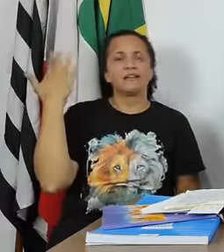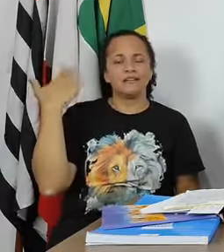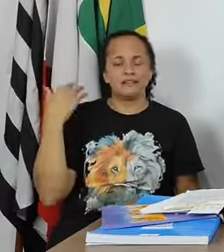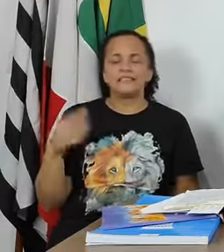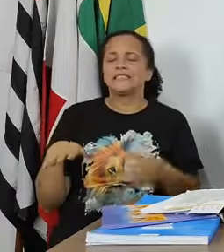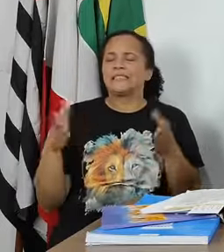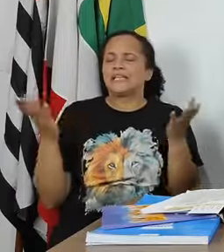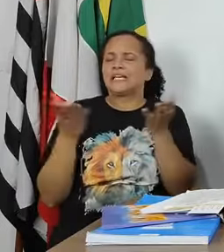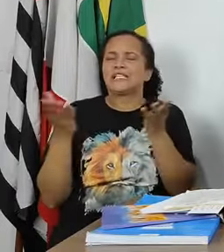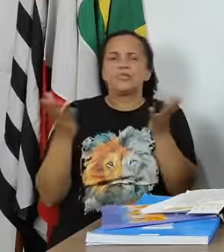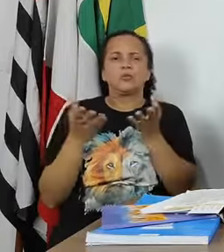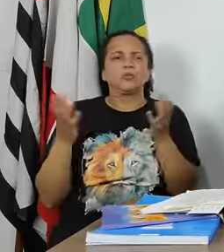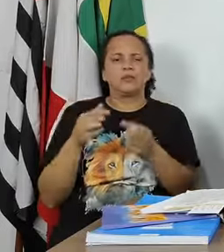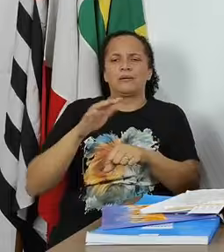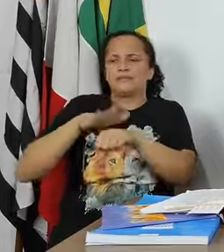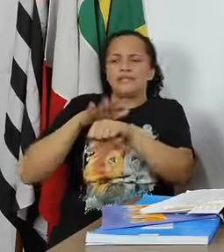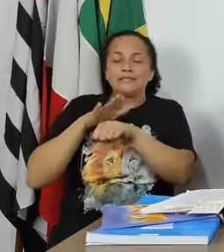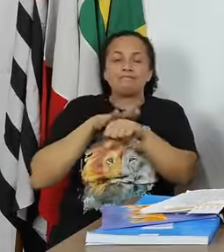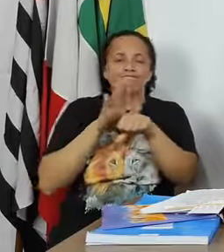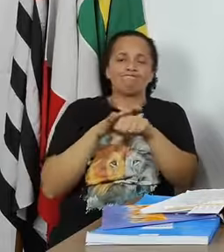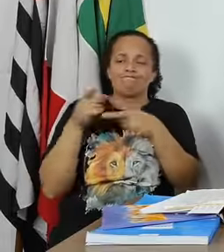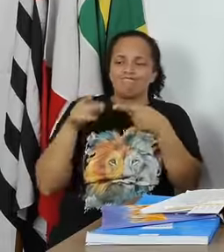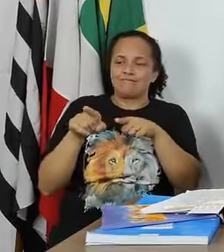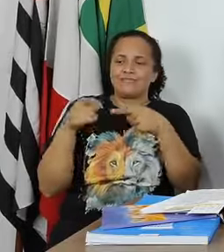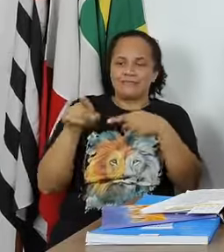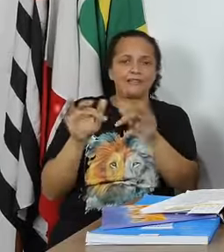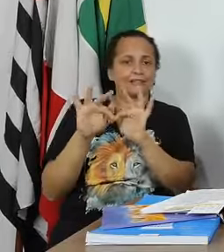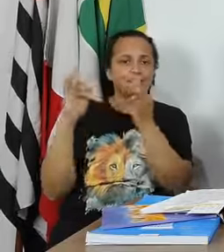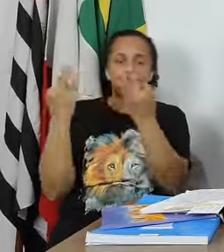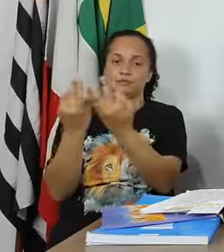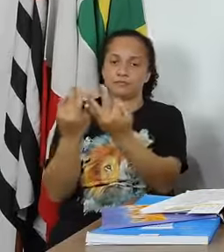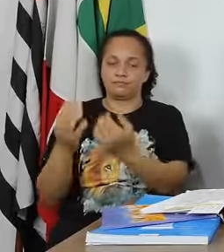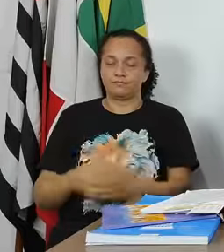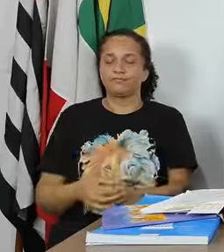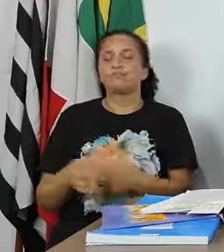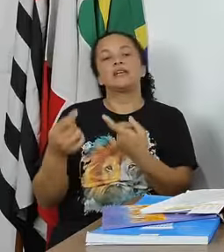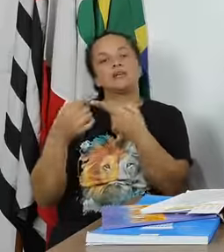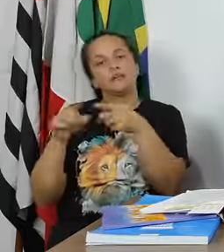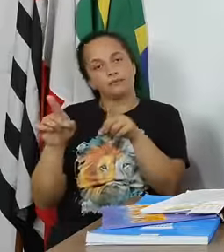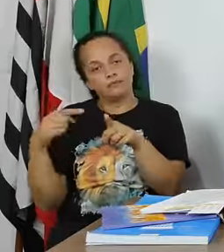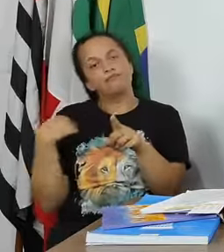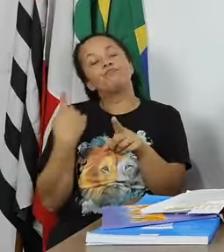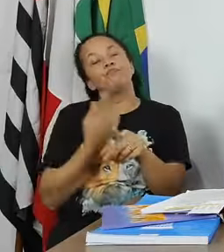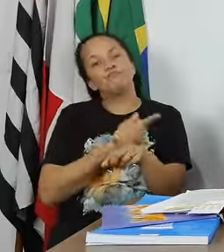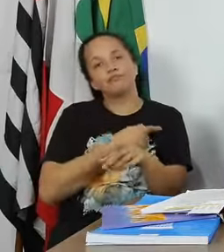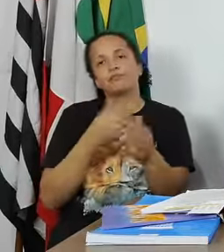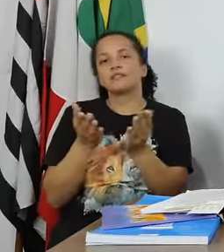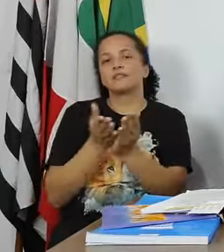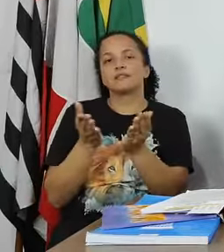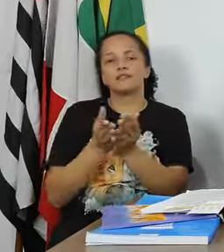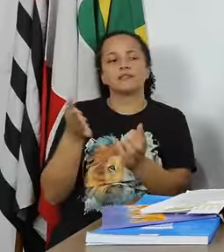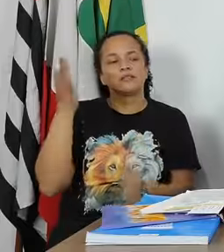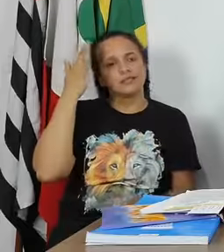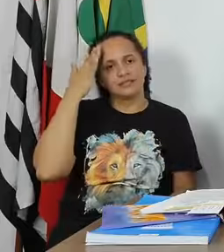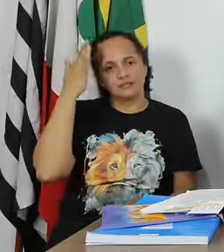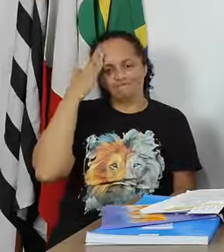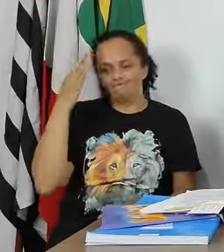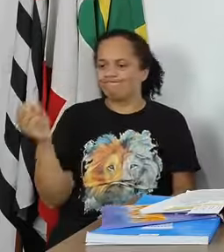se intensificado. Porém, nós como cristãos sabemos que isso não é uma novidade, né? Pois